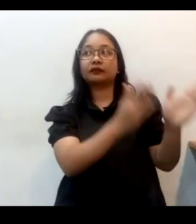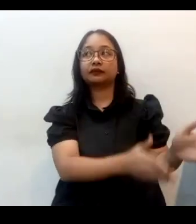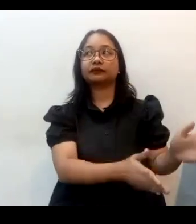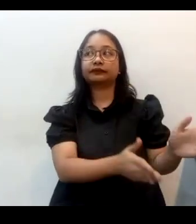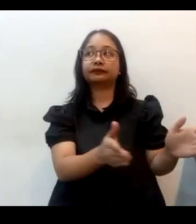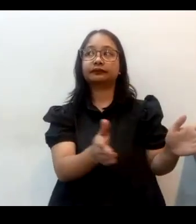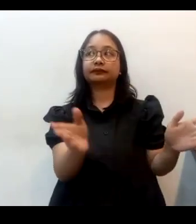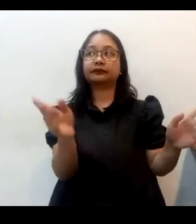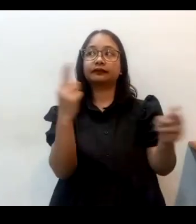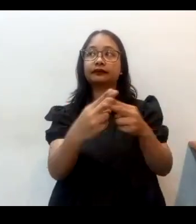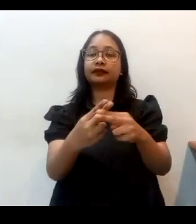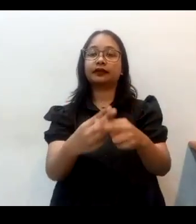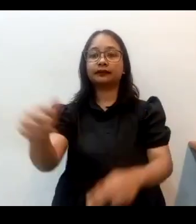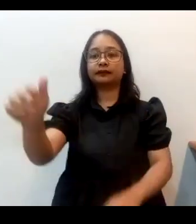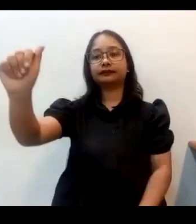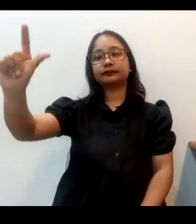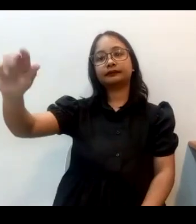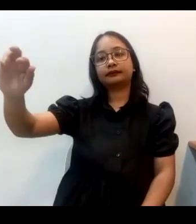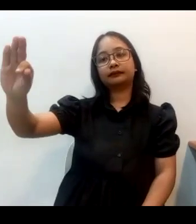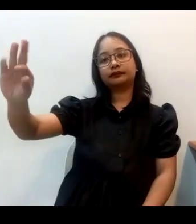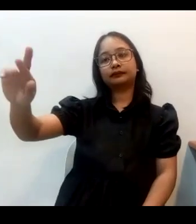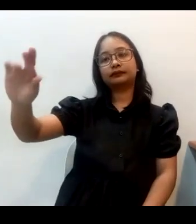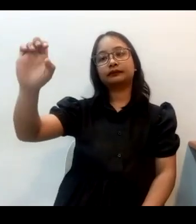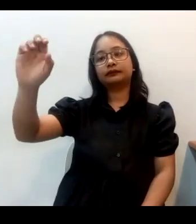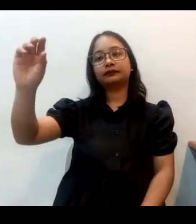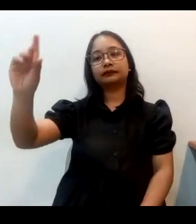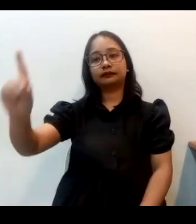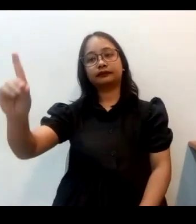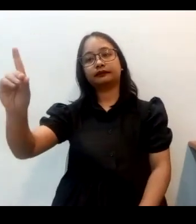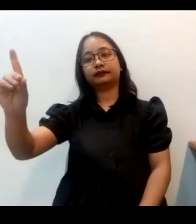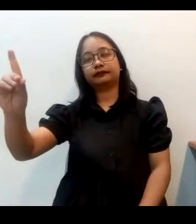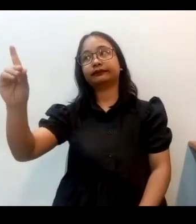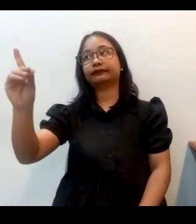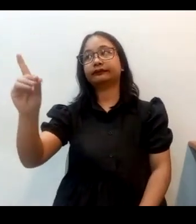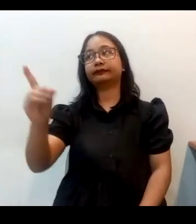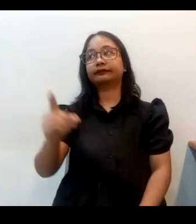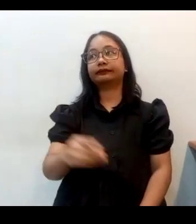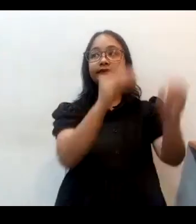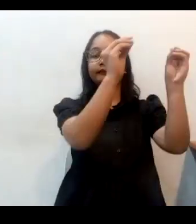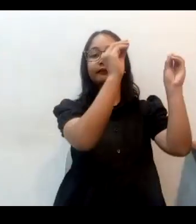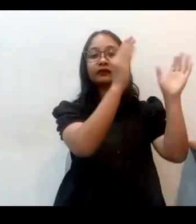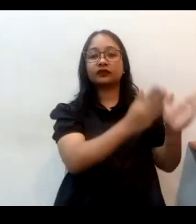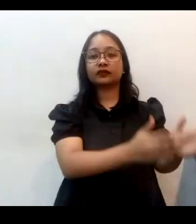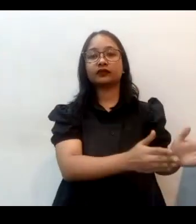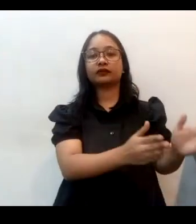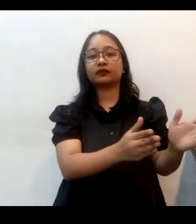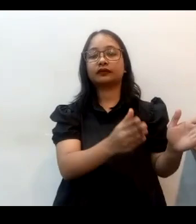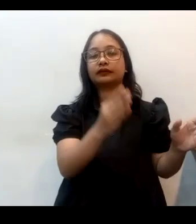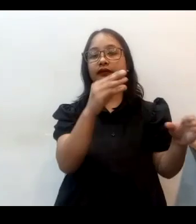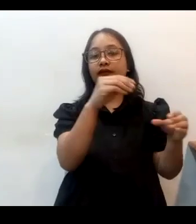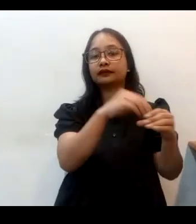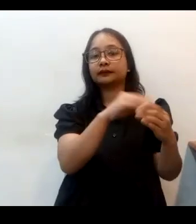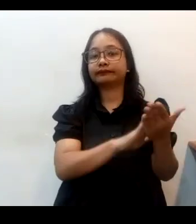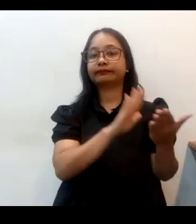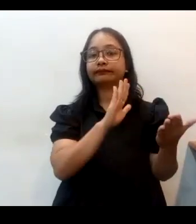the Oxford University. Kaya may isang tao, yung pangalan po niya ay Sir Alfred, siya po yung isang profesor sa Oxford University. He didn't believe